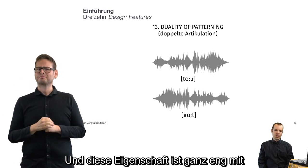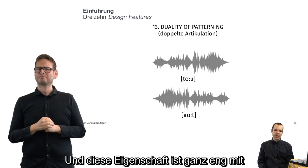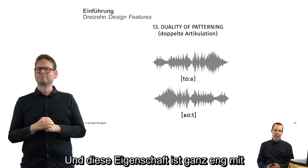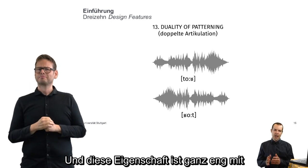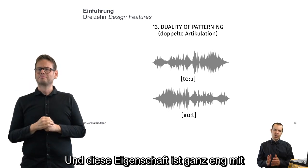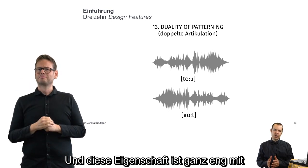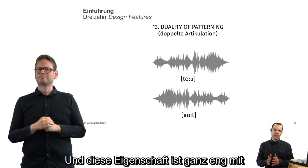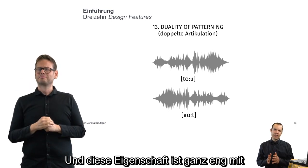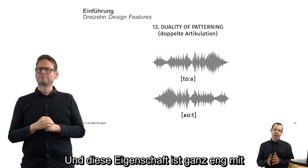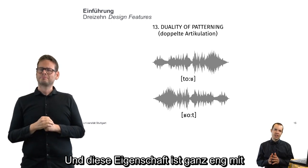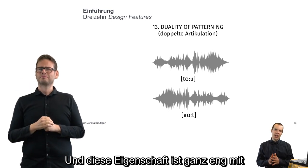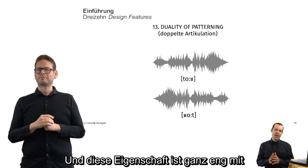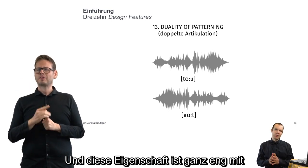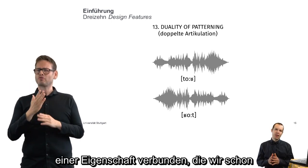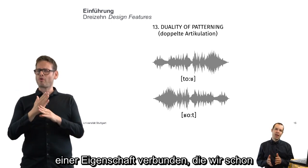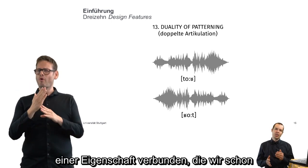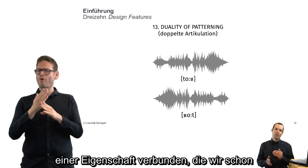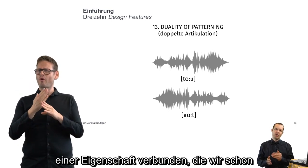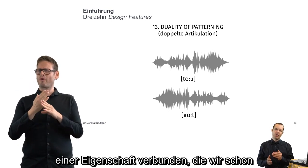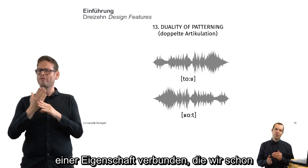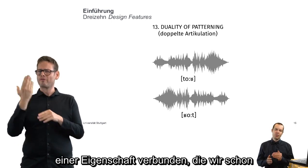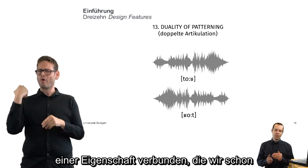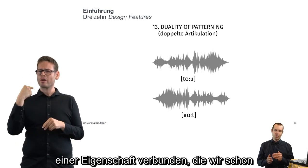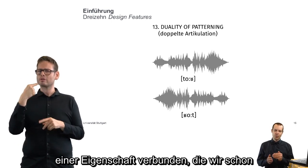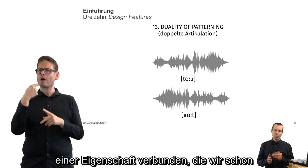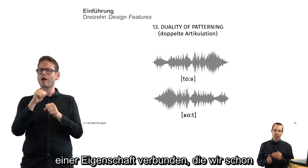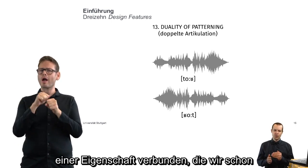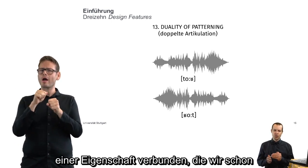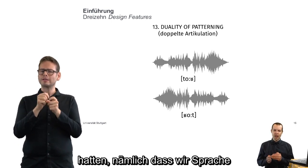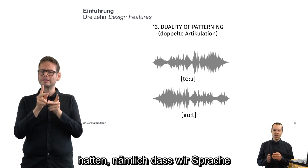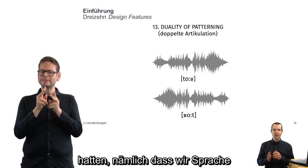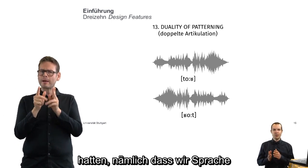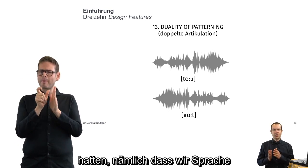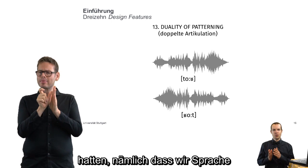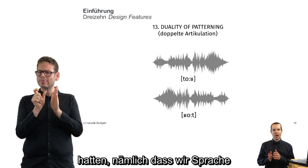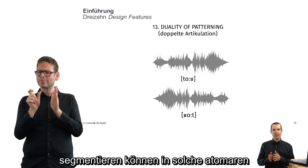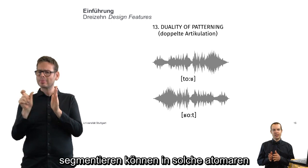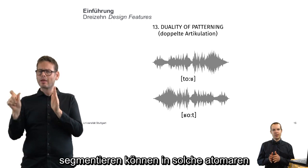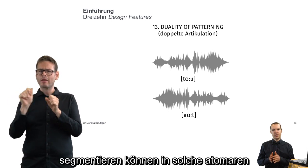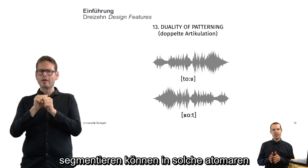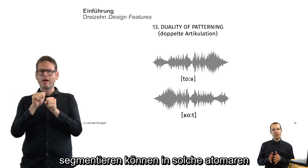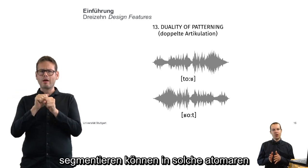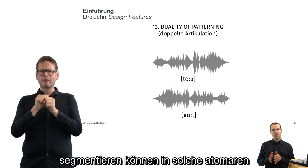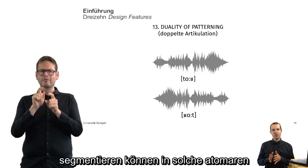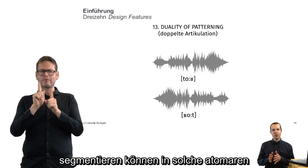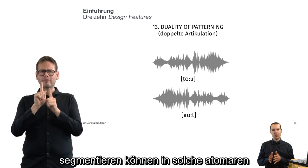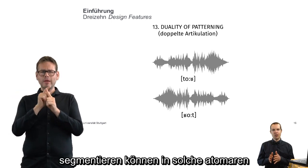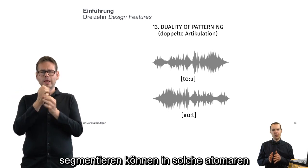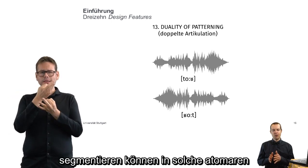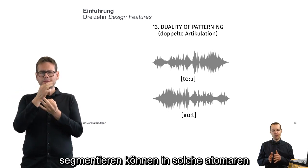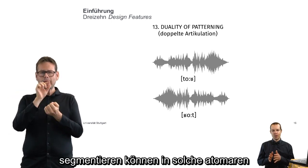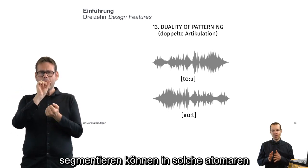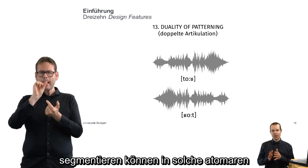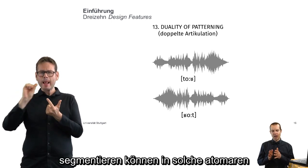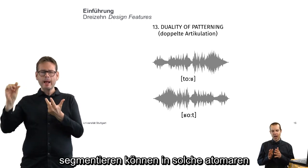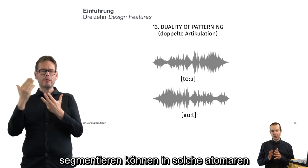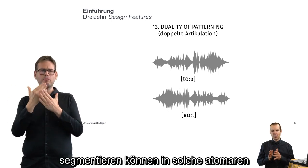Und diese Eigenschaft ist ganz eng mit einer Eigenschaft verbunden, die wir schon hatten, nämlich, dass wir Sprache segmentieren können in solche